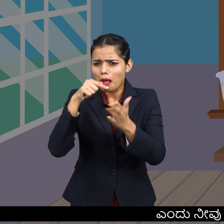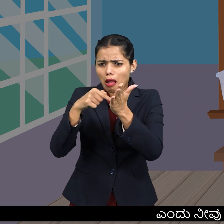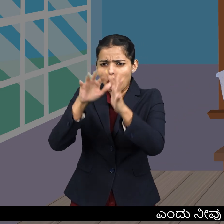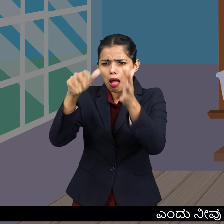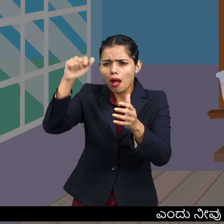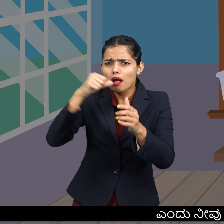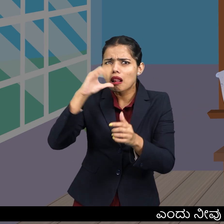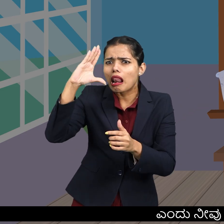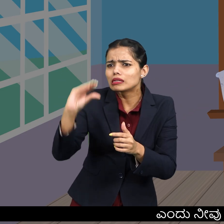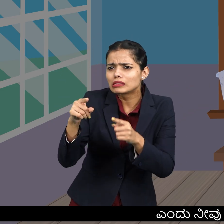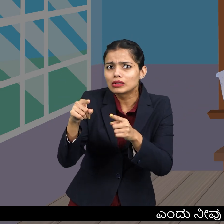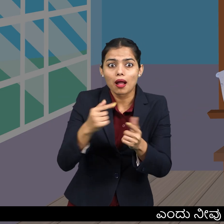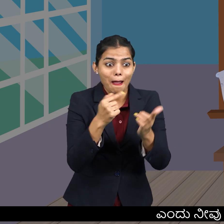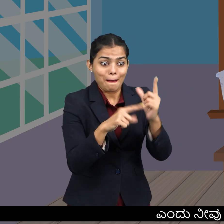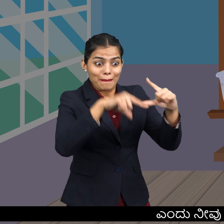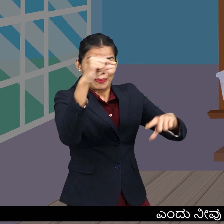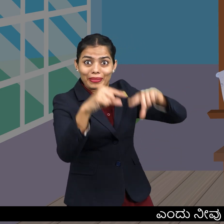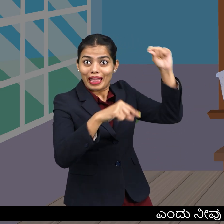ಗಮನಿಸಬಹುದು.